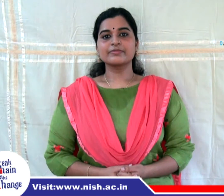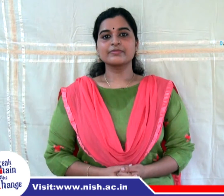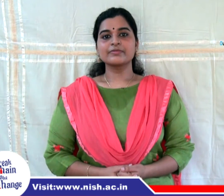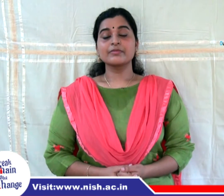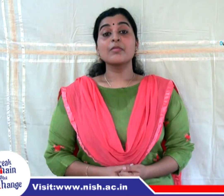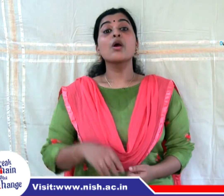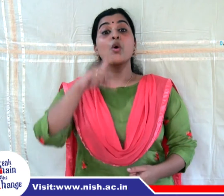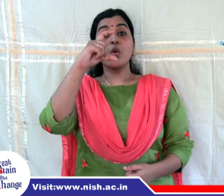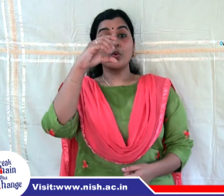COVID-19 രോഗലക്ഷണങ്ങൾ: